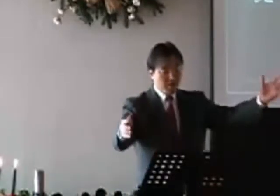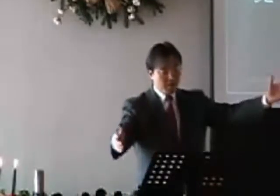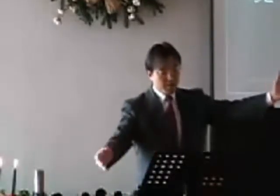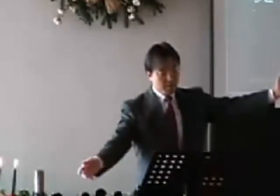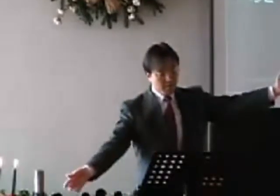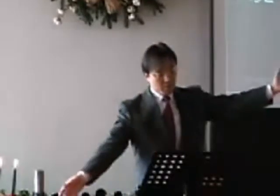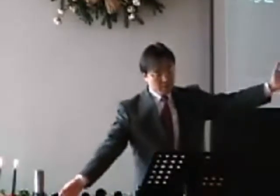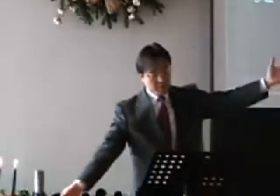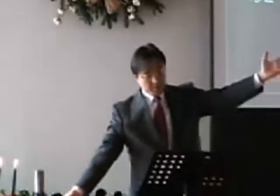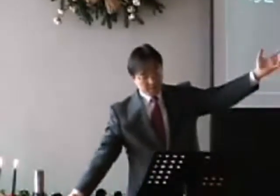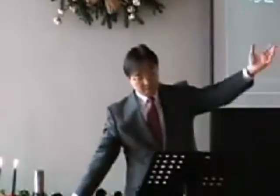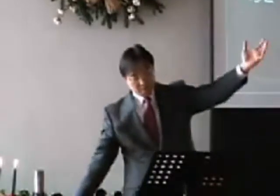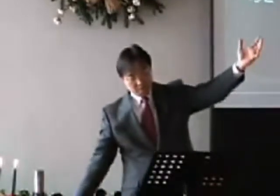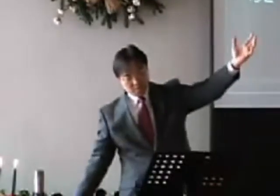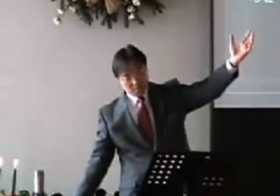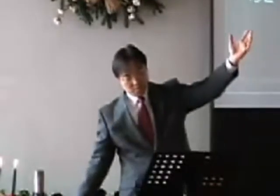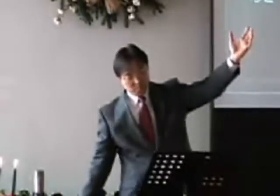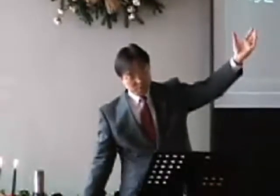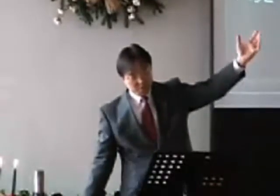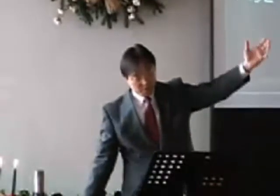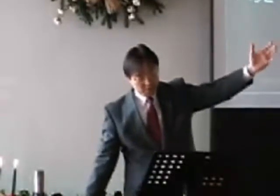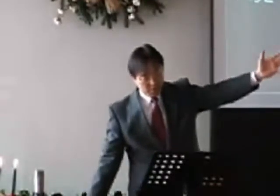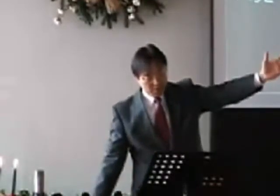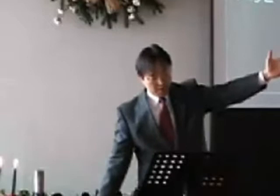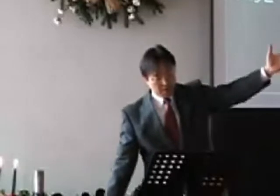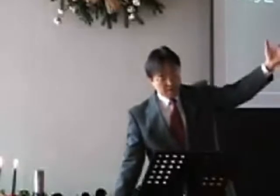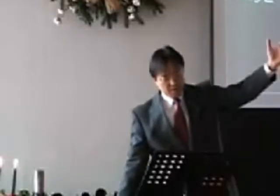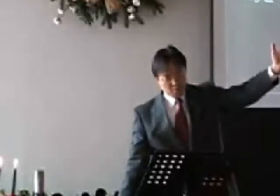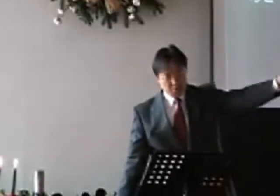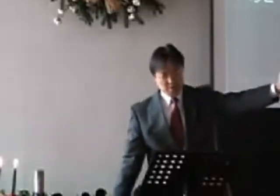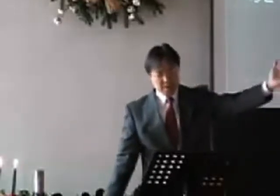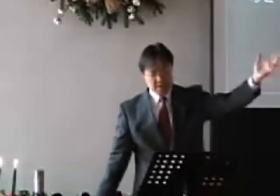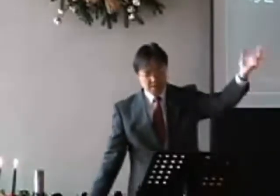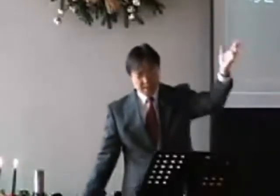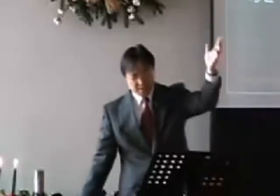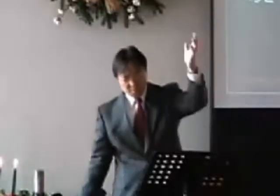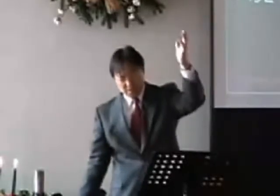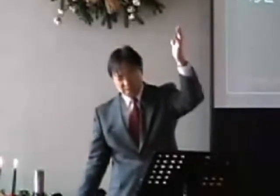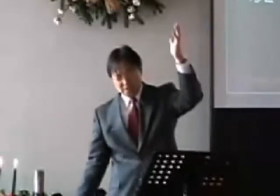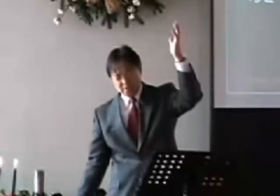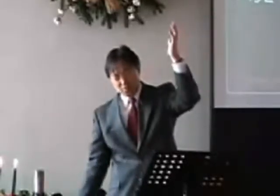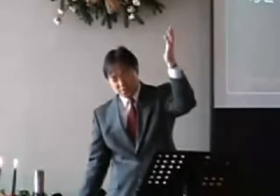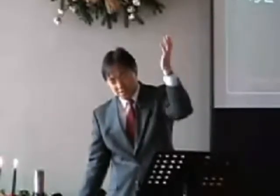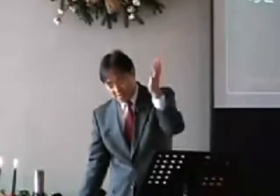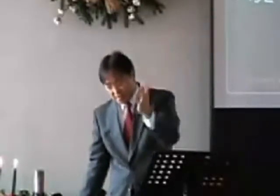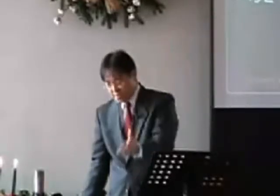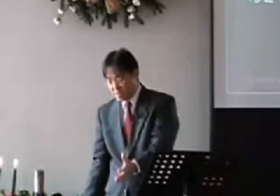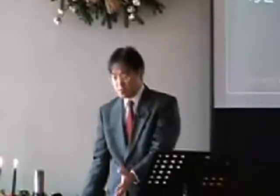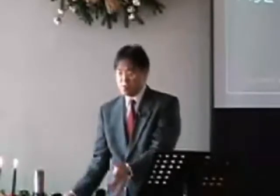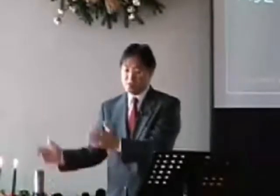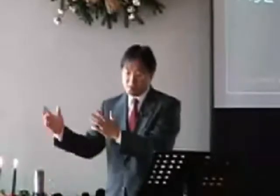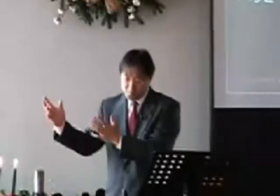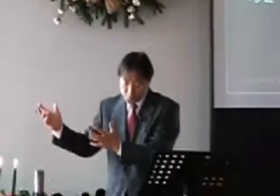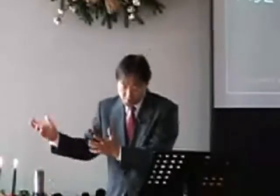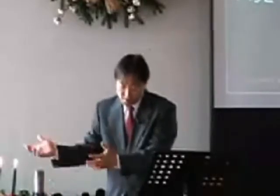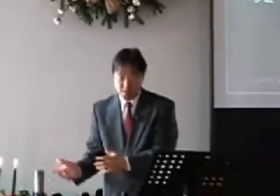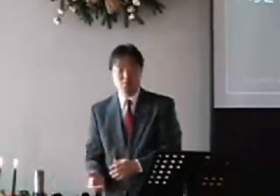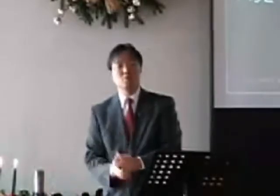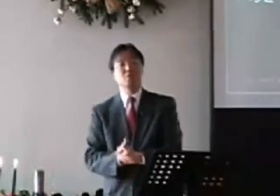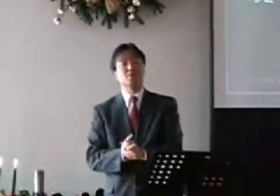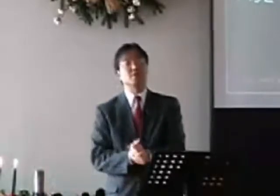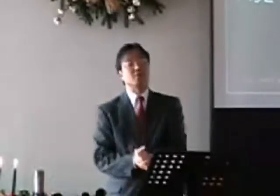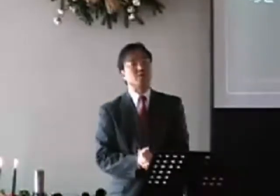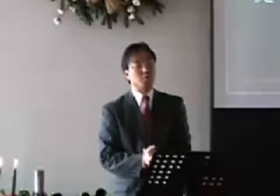、今日のお話は何の話かというと、博士のお話というよりもですね、実はこの博士はイエス様にお会いする